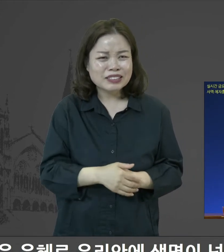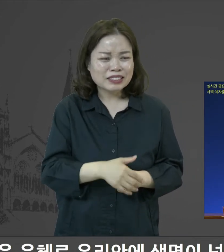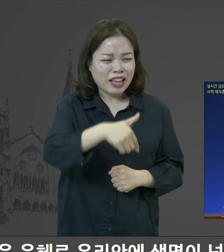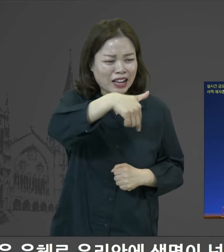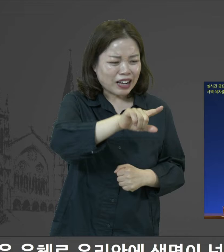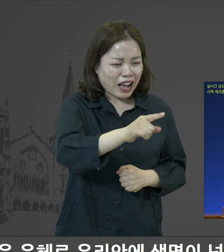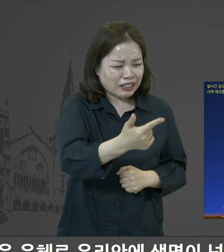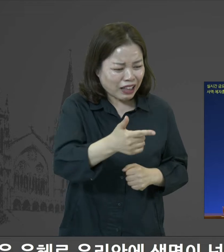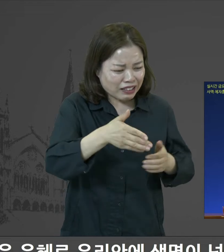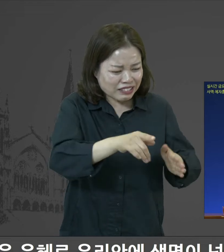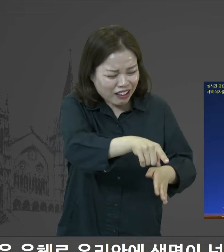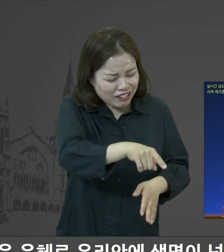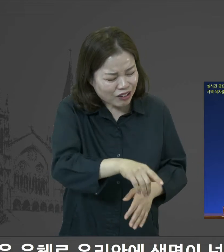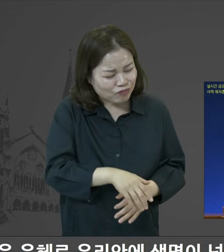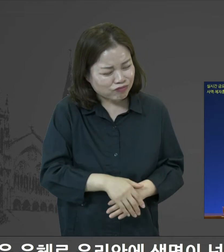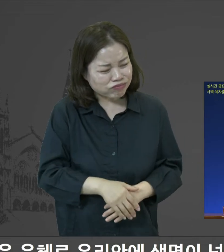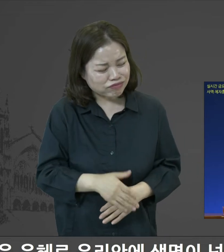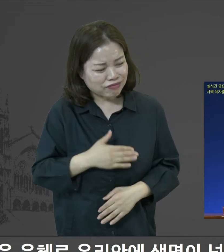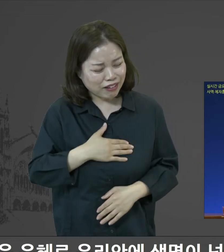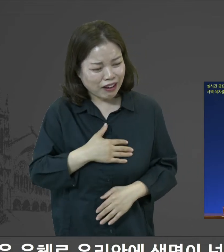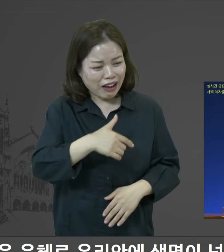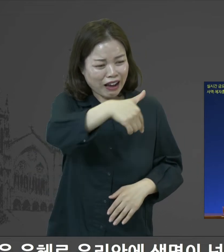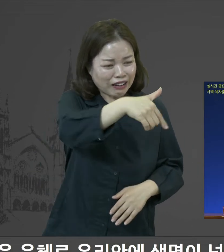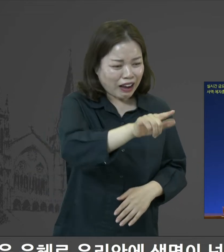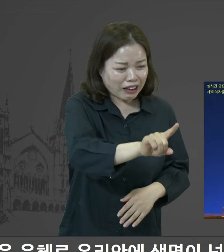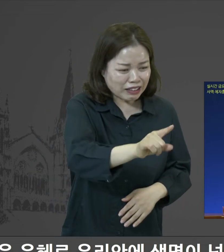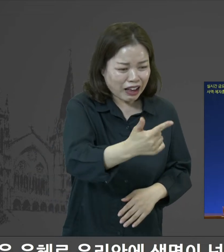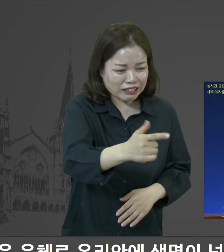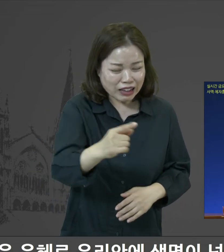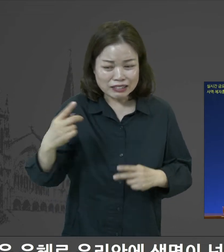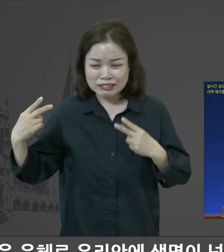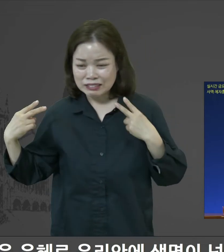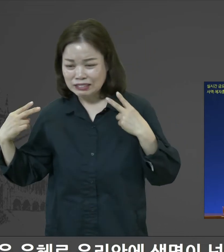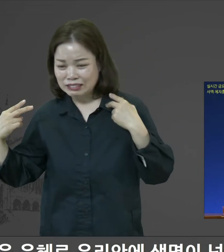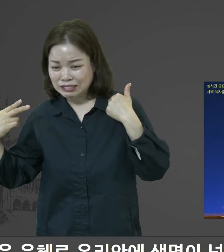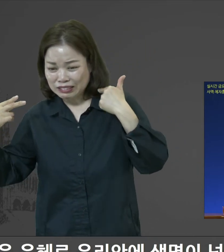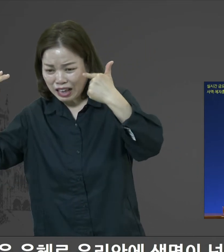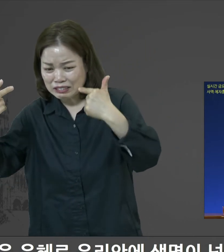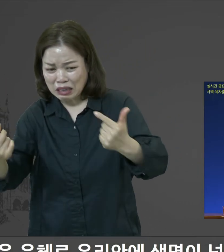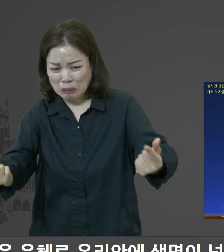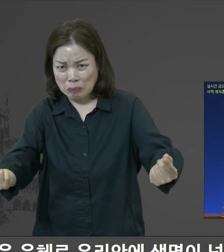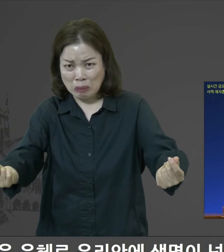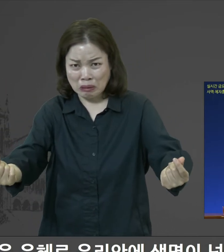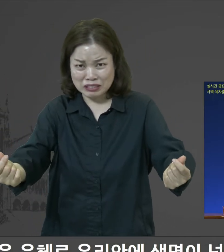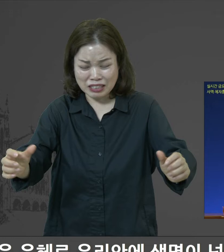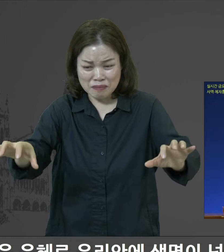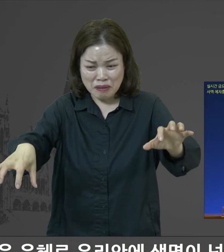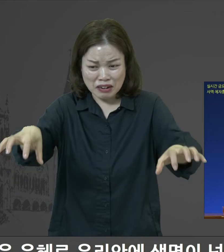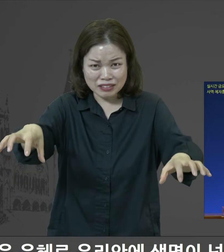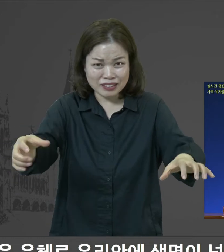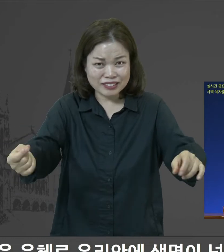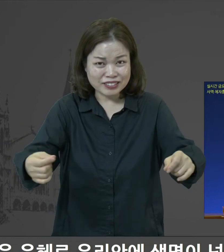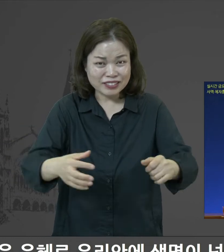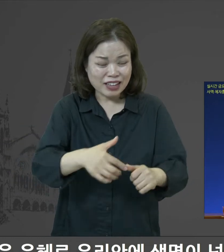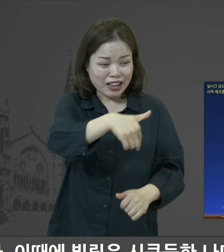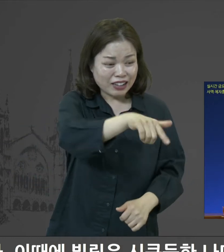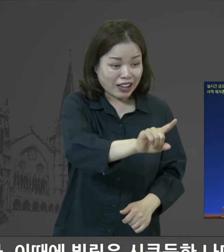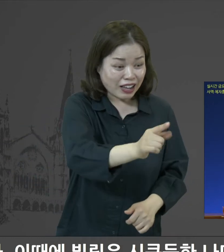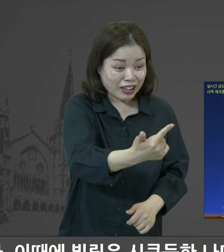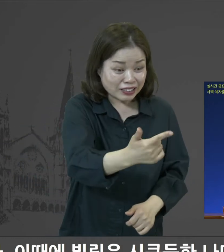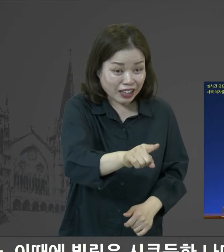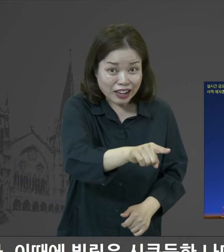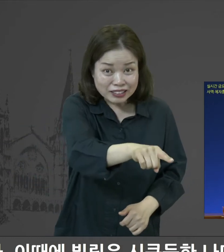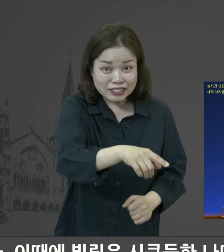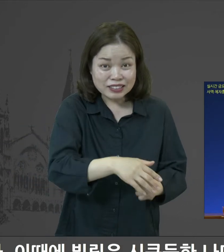온 주제에 뭐 내가 보기에는 가나나 나사렛이나 뭐 거기다 조그맣게는 그만한데, 근데 또 그 가나에서 왔다고요?